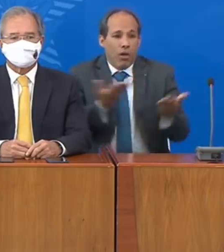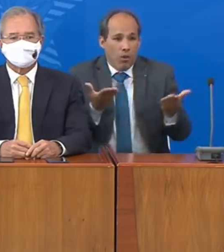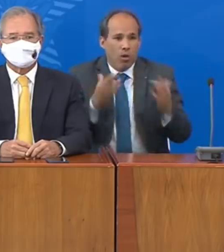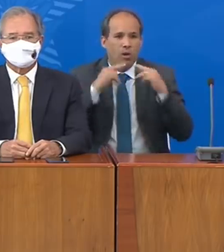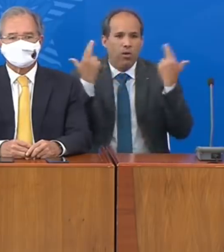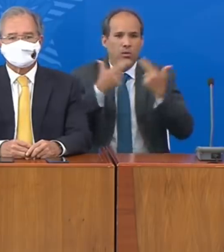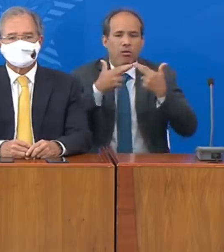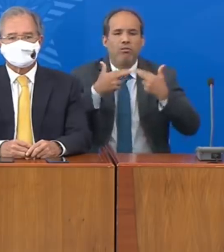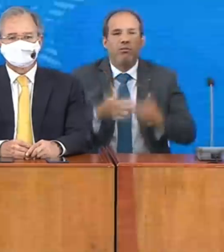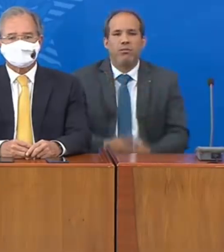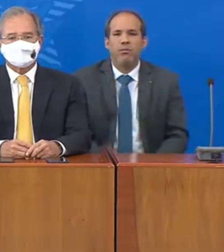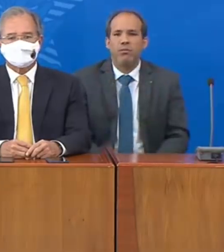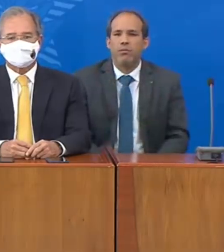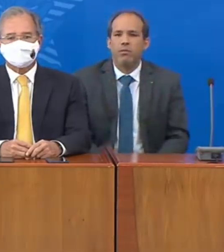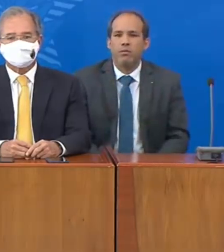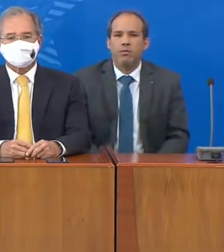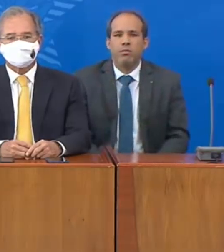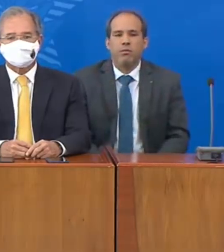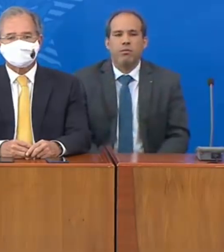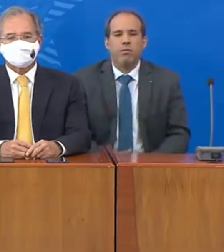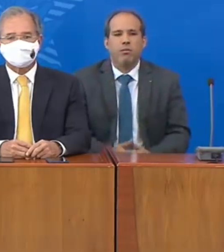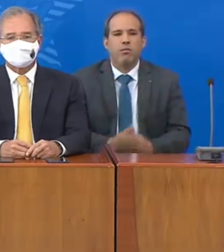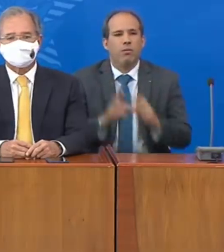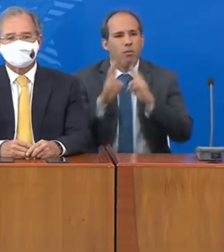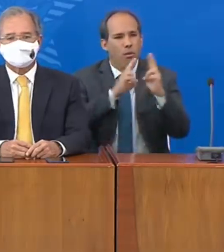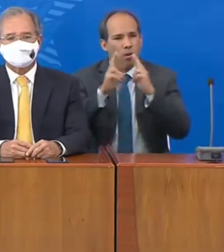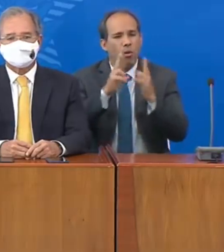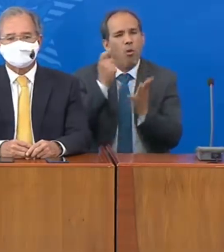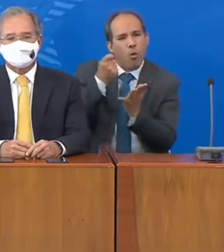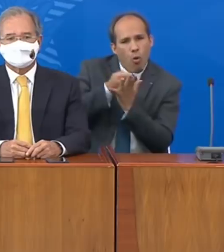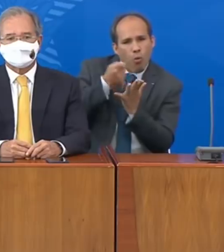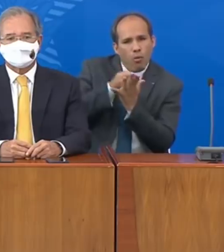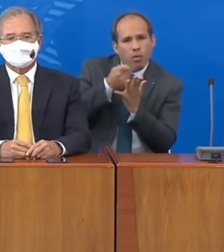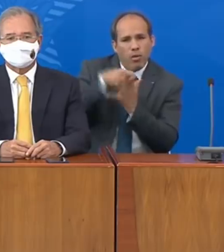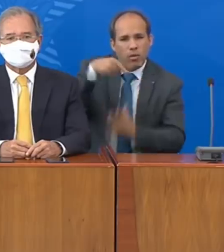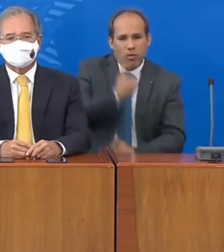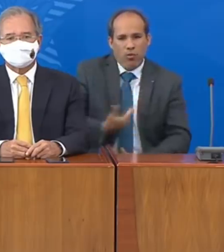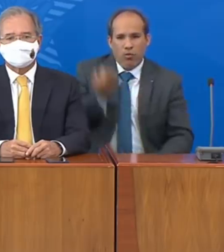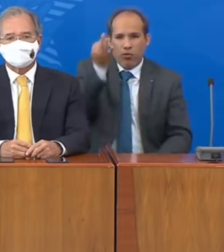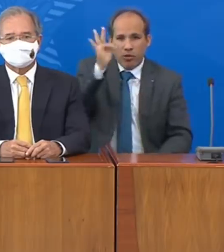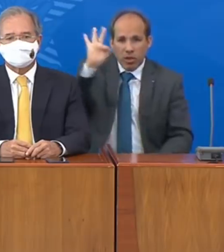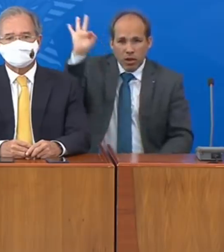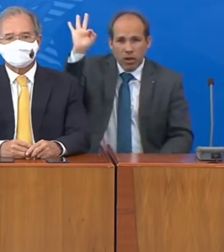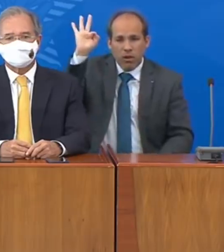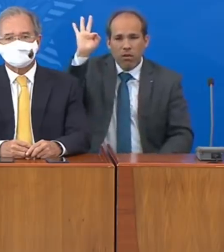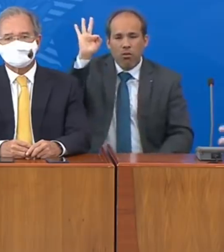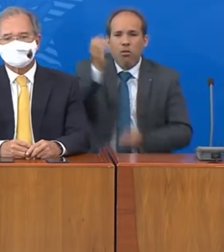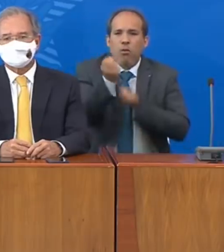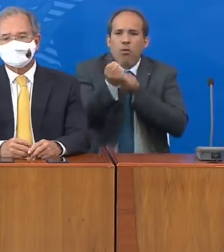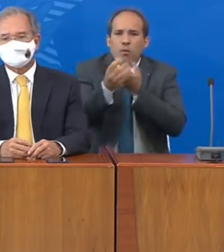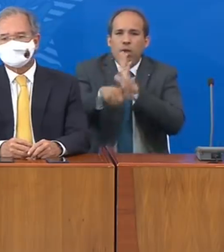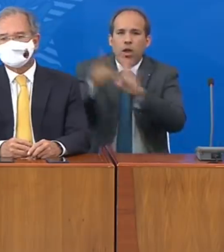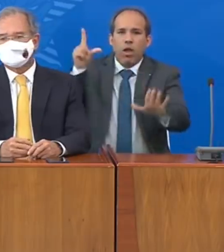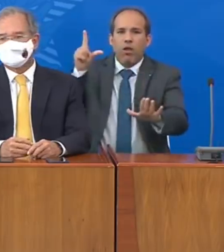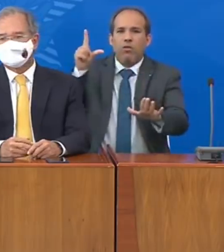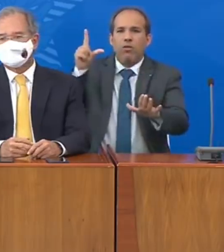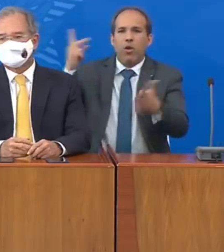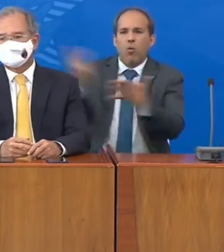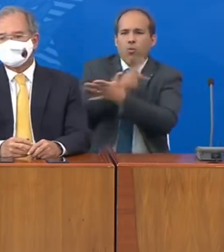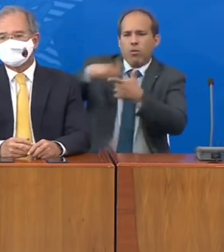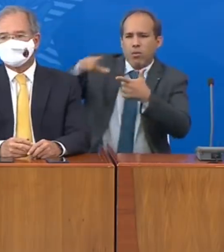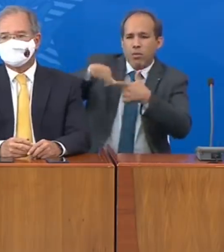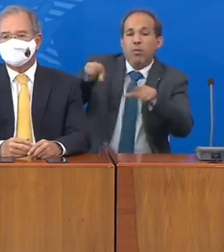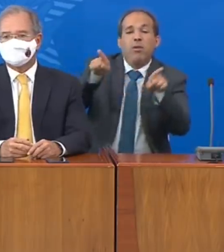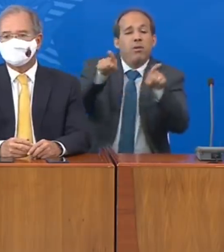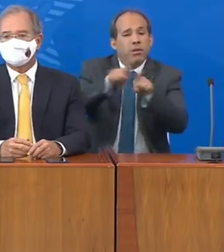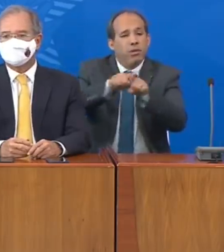reunião. Nós temos a obrigação, o governo federal, de se antecipar a problemas e